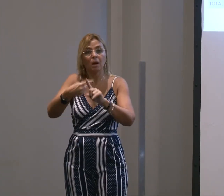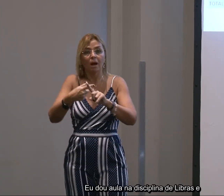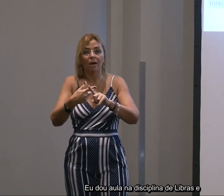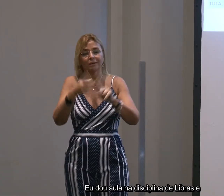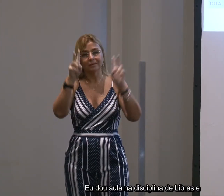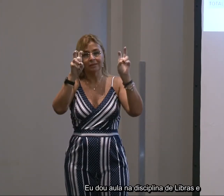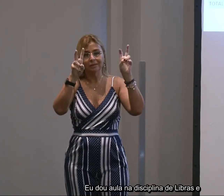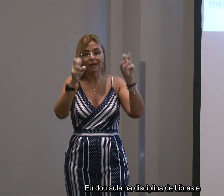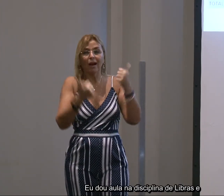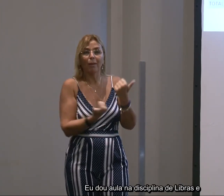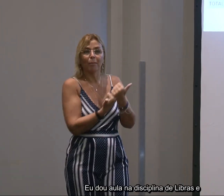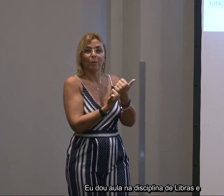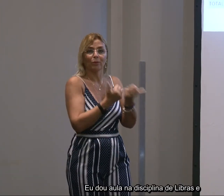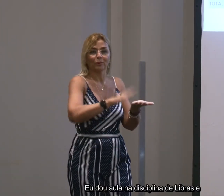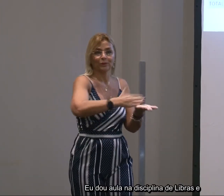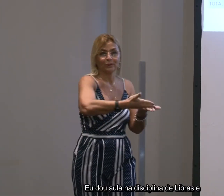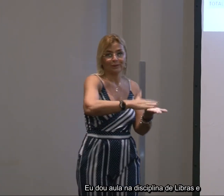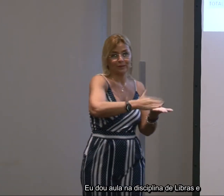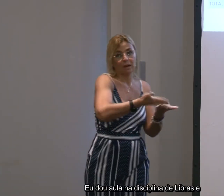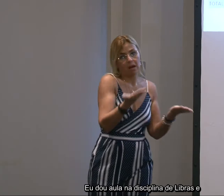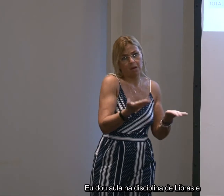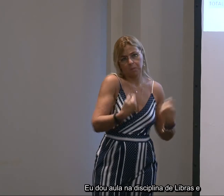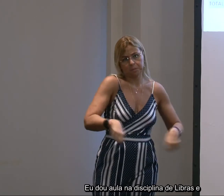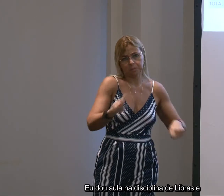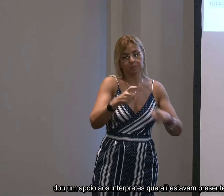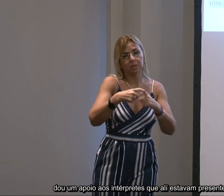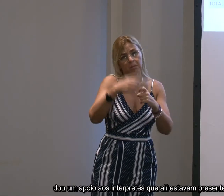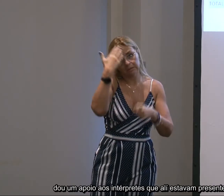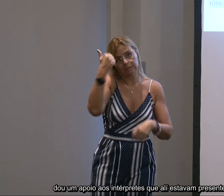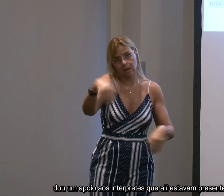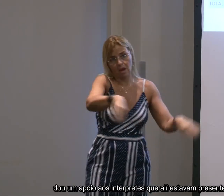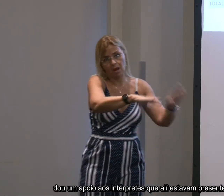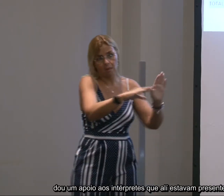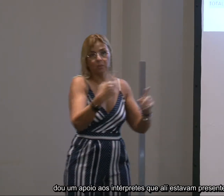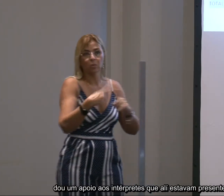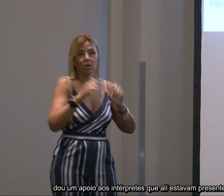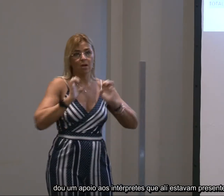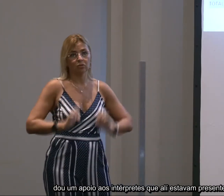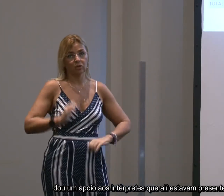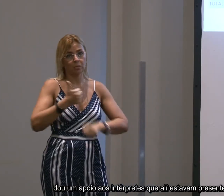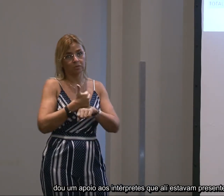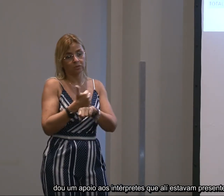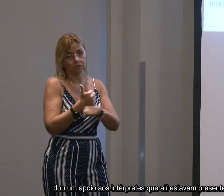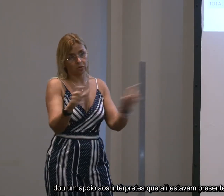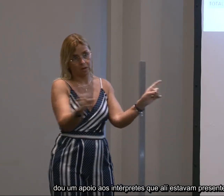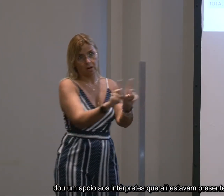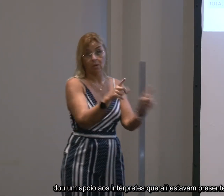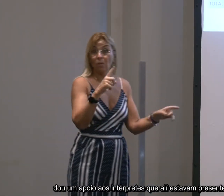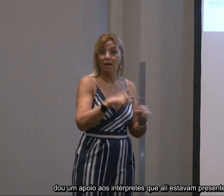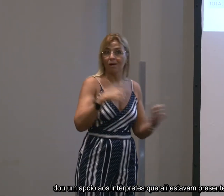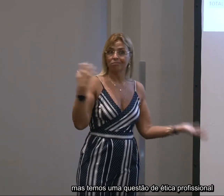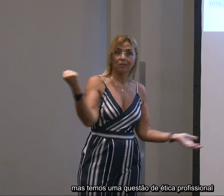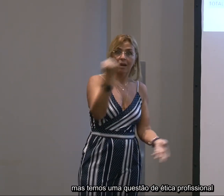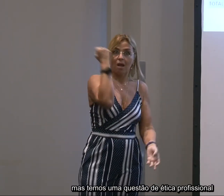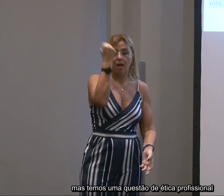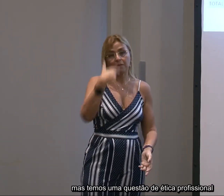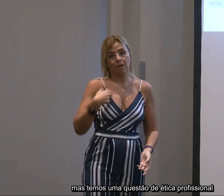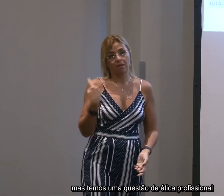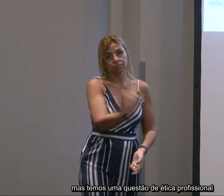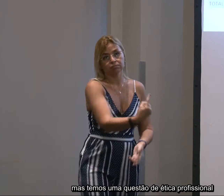Eu dou aula de Libras, a disciplina de Libras, e dou um apoio aos intérpretes que ali estavam presentes, né? Mas a gente tem uma questão de